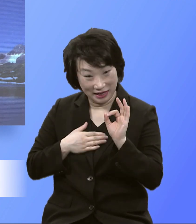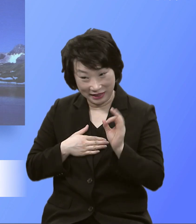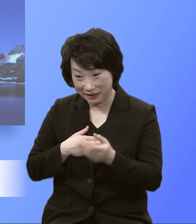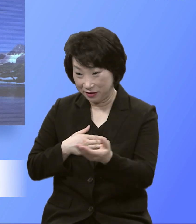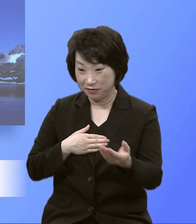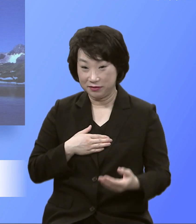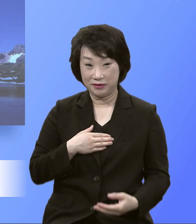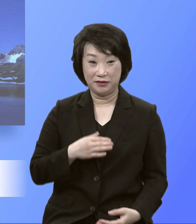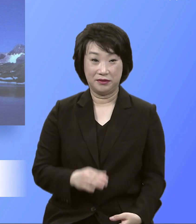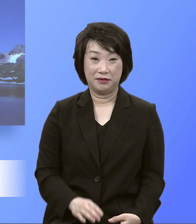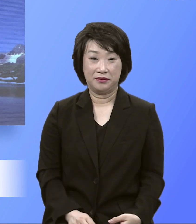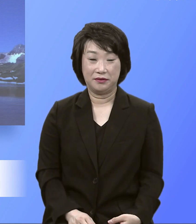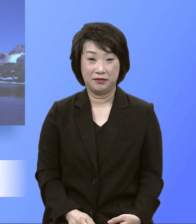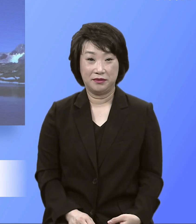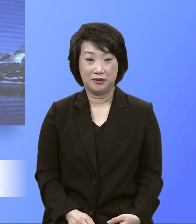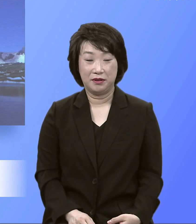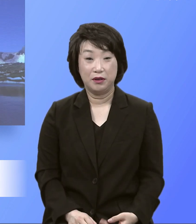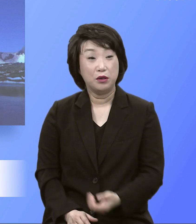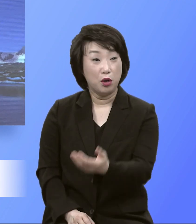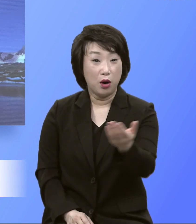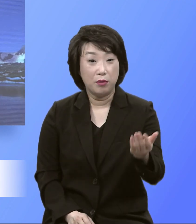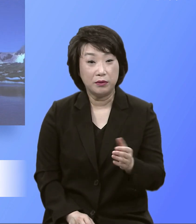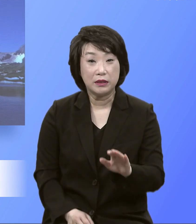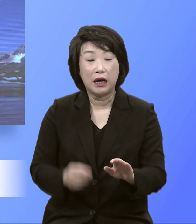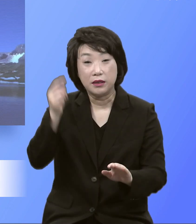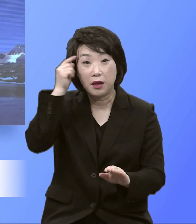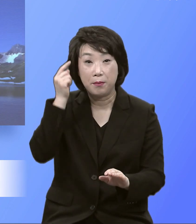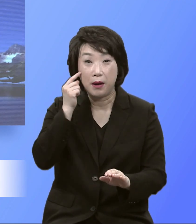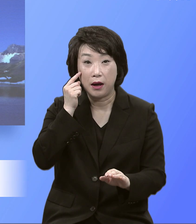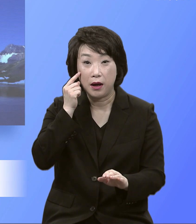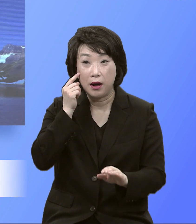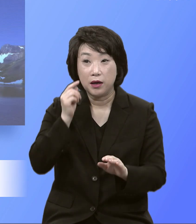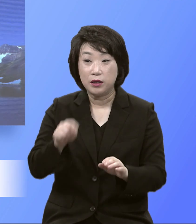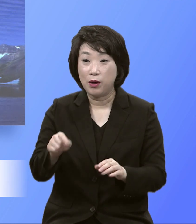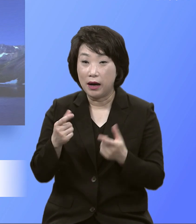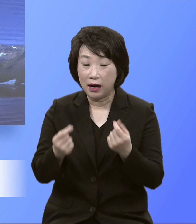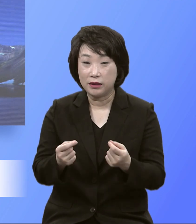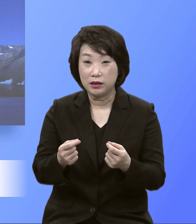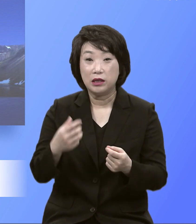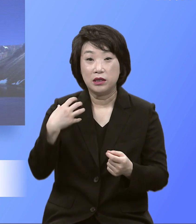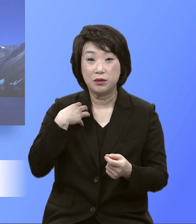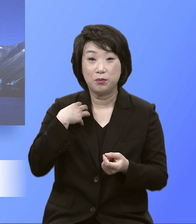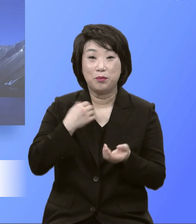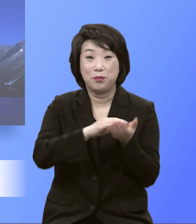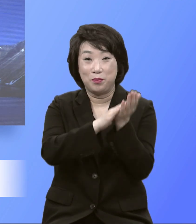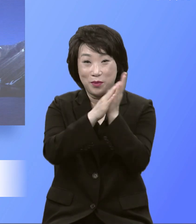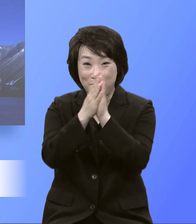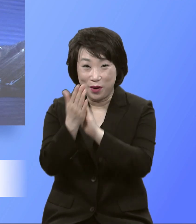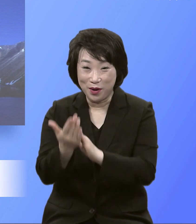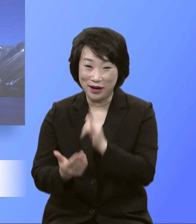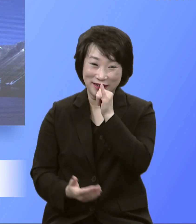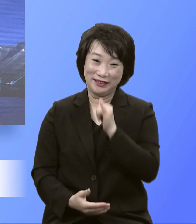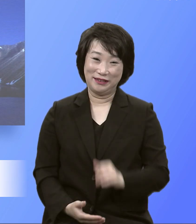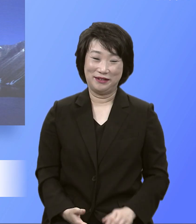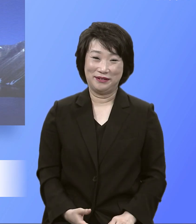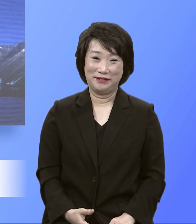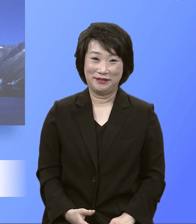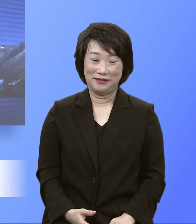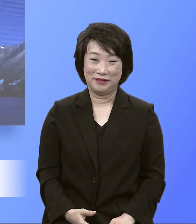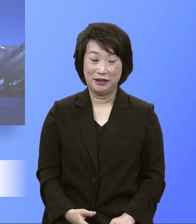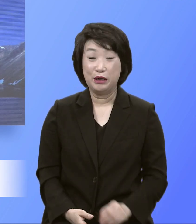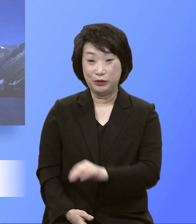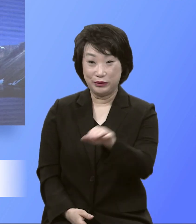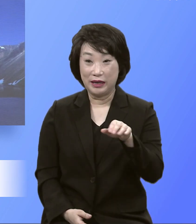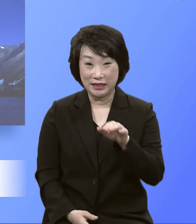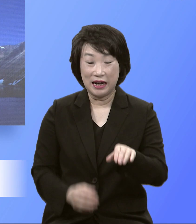됩니까? 그게 여러분 잘 보라니까. 이런 신분의 변화가 오는 거예요.